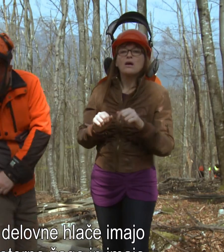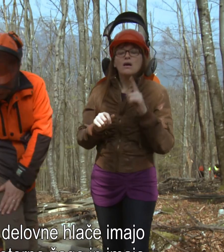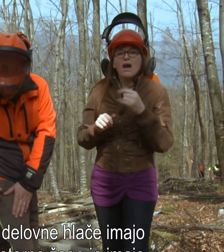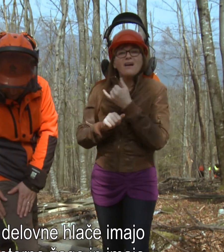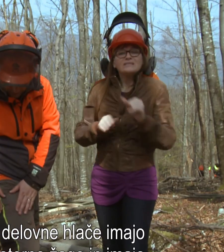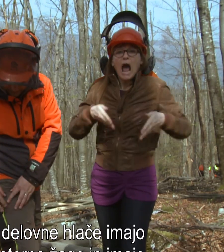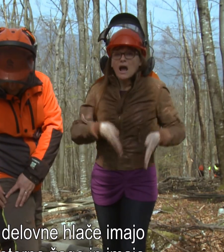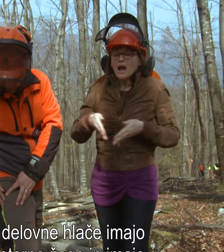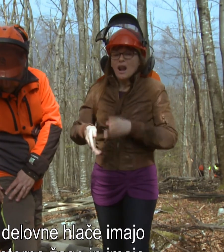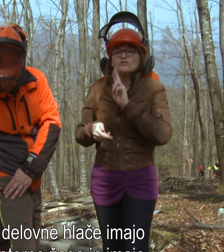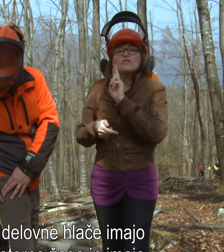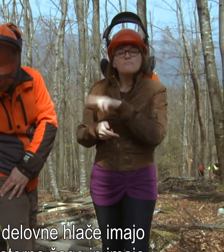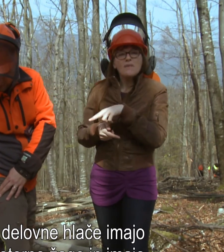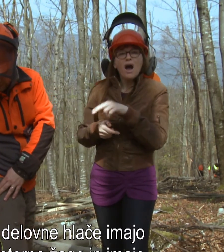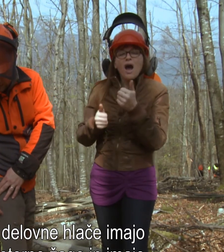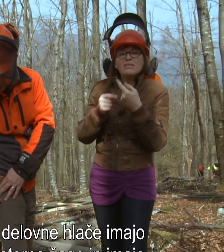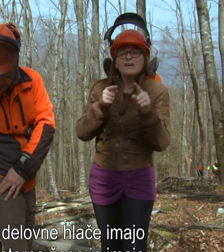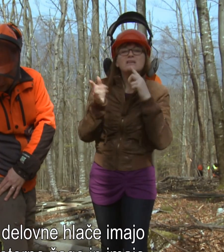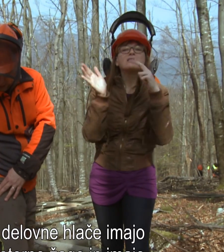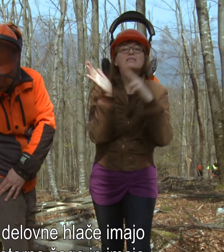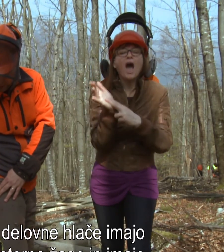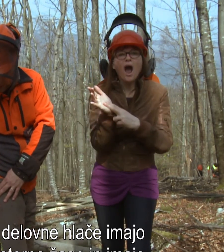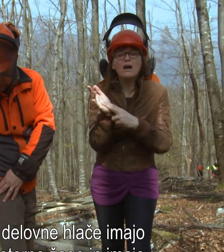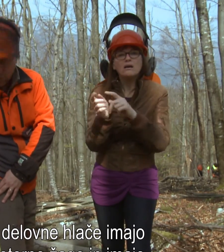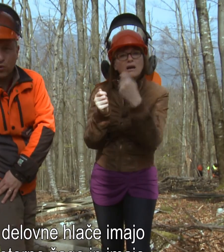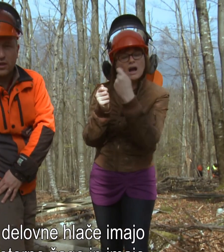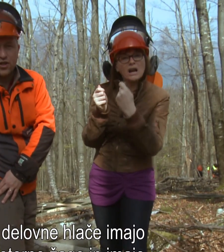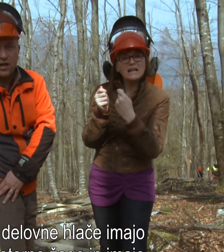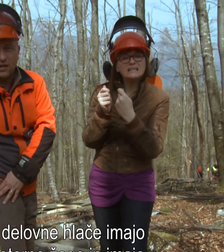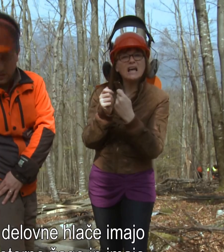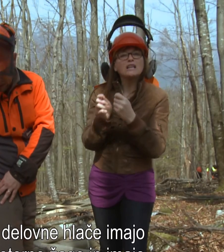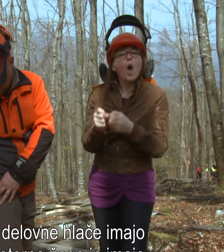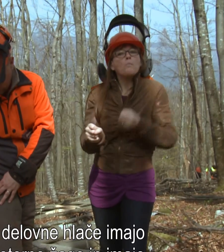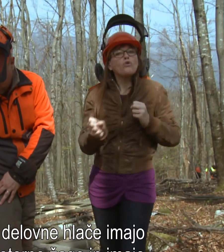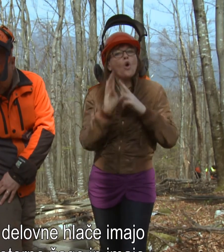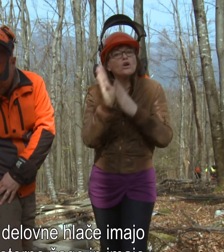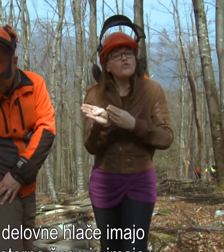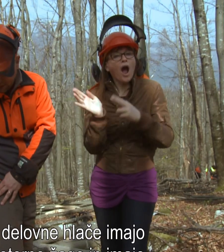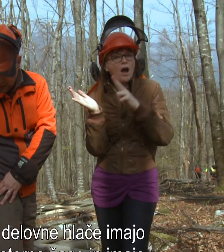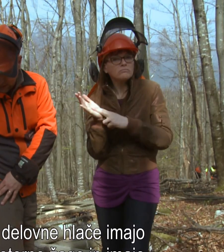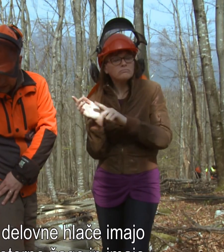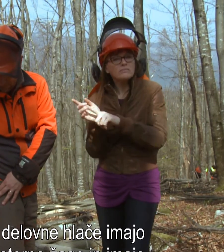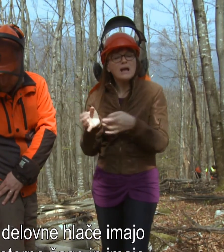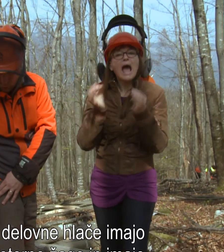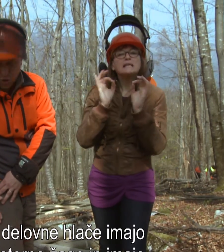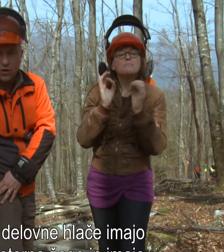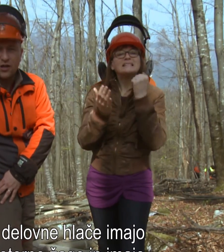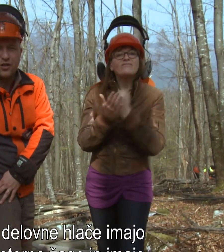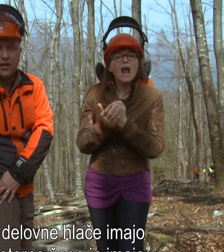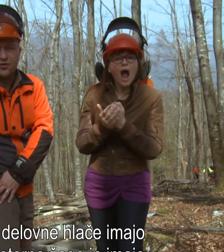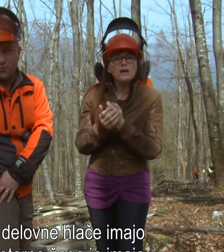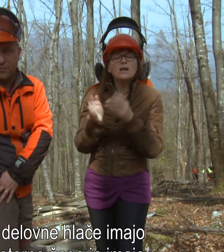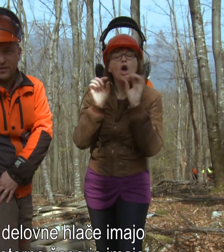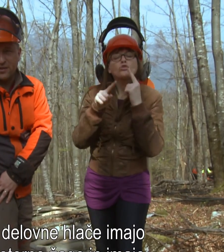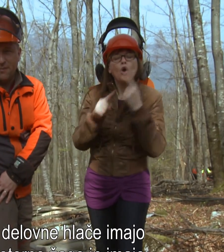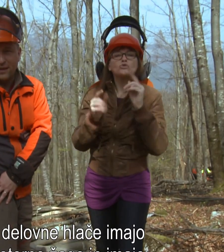vsake hlače imajo en takle znak, ki je gor narisana motorna žaga, tudi specifikacija, točno kakšne